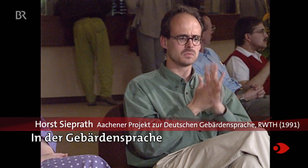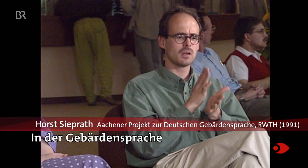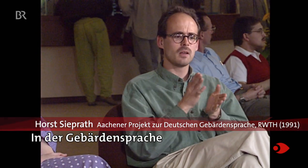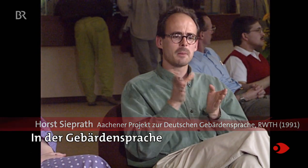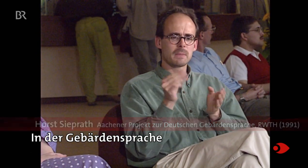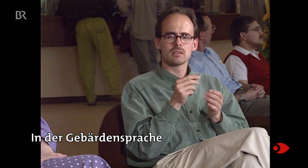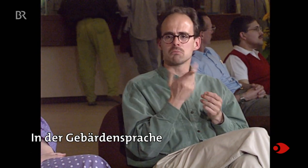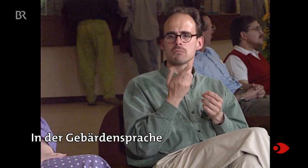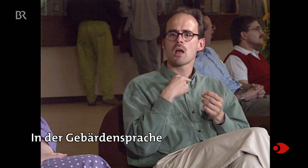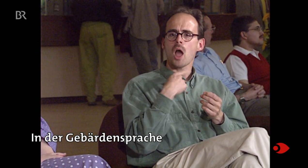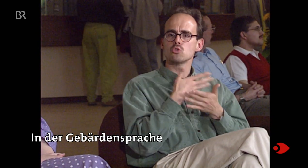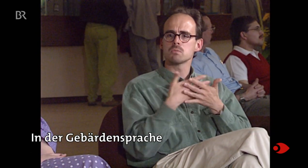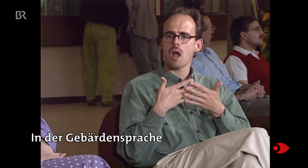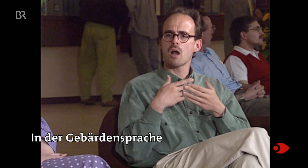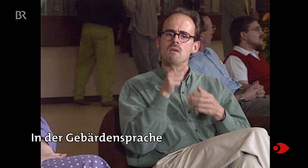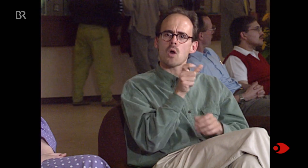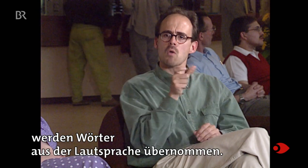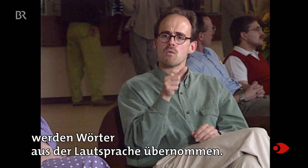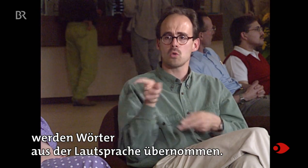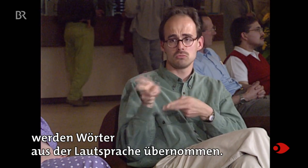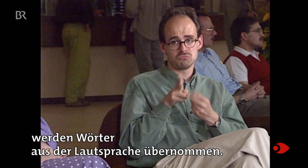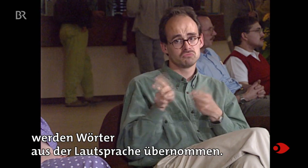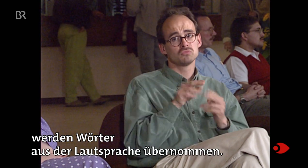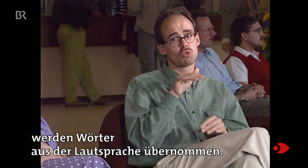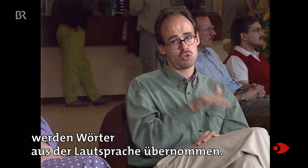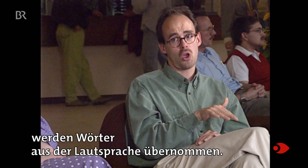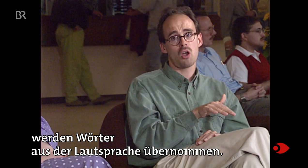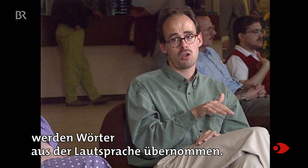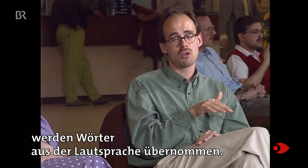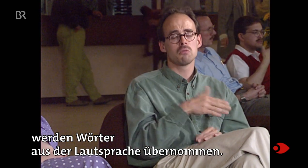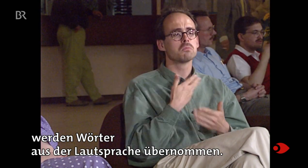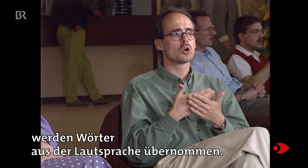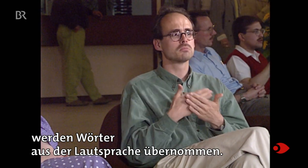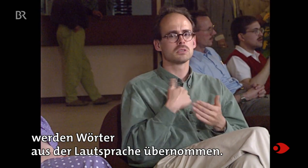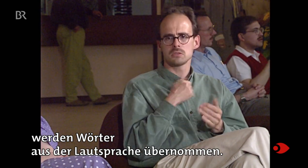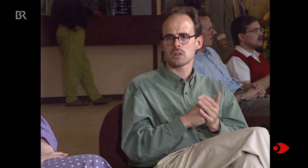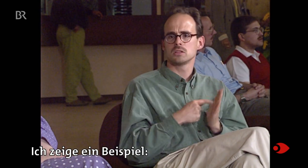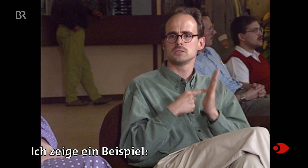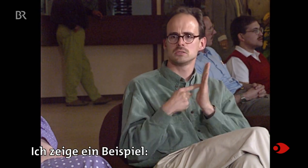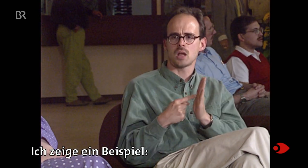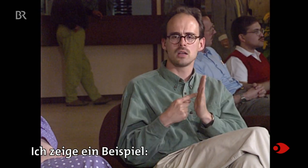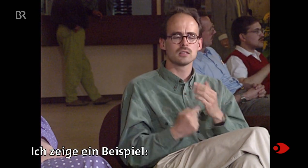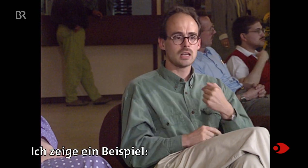der Gebärdensprache werden Wörter aus der Lautsprache übernommen. Ich zeige ein Beispiel.